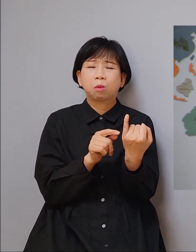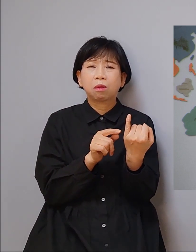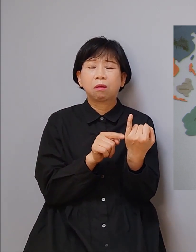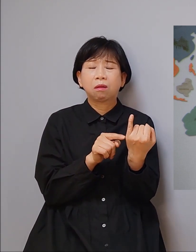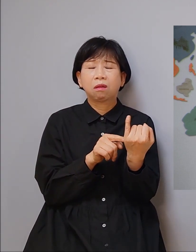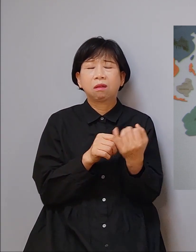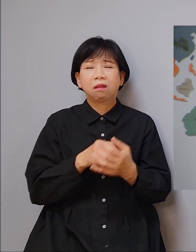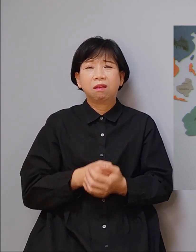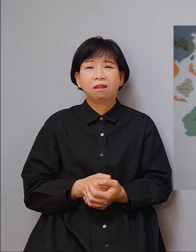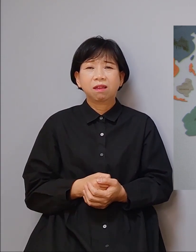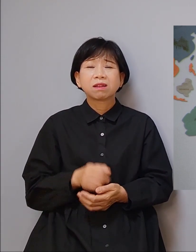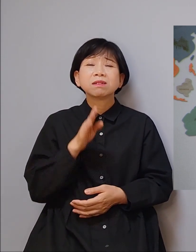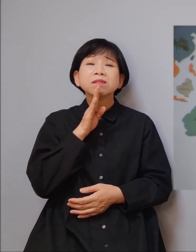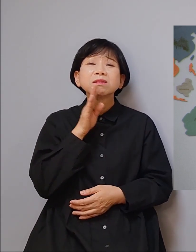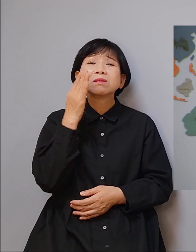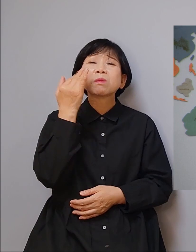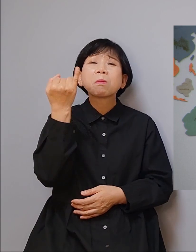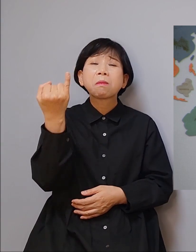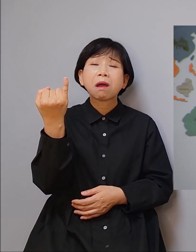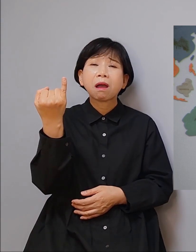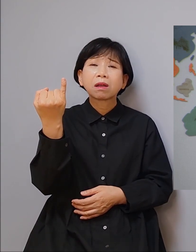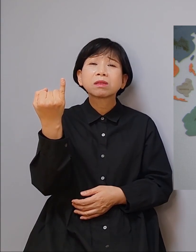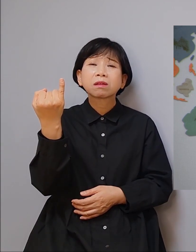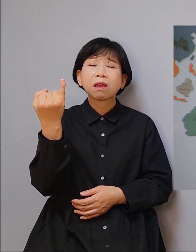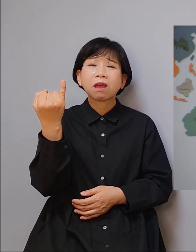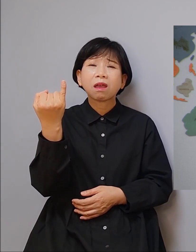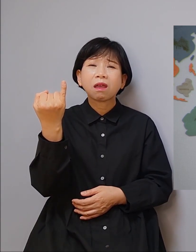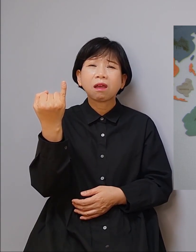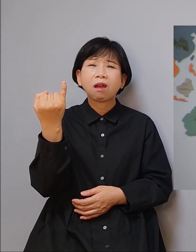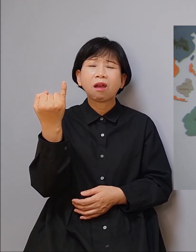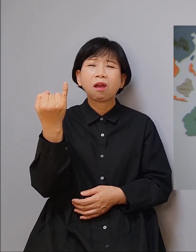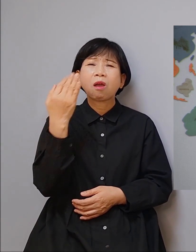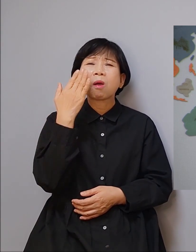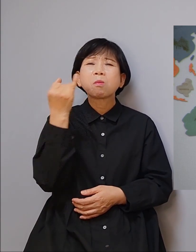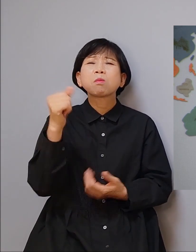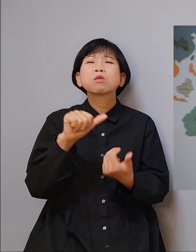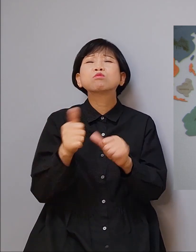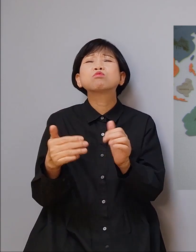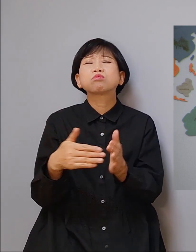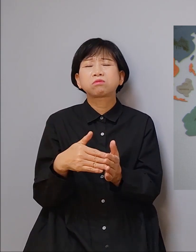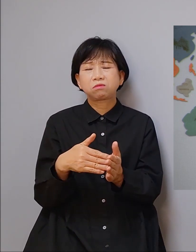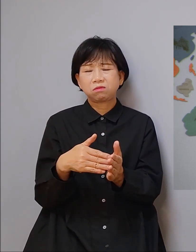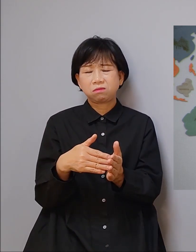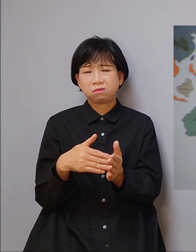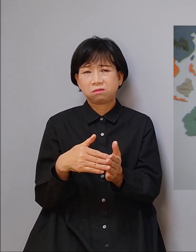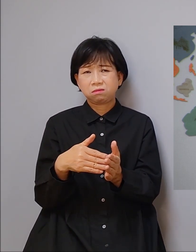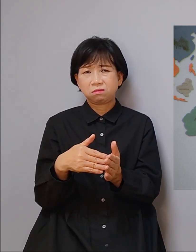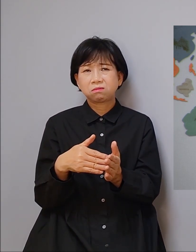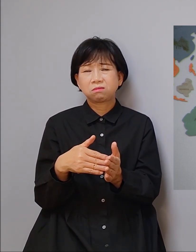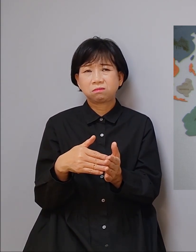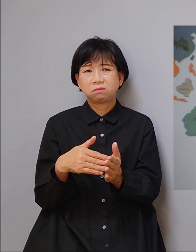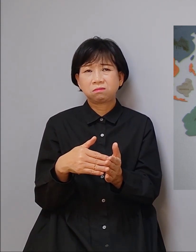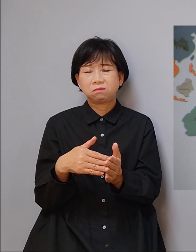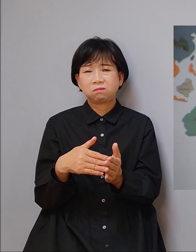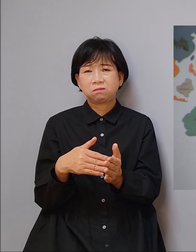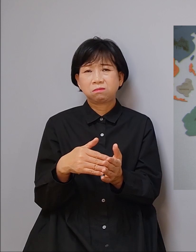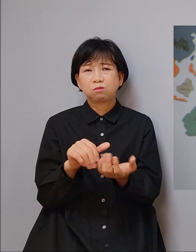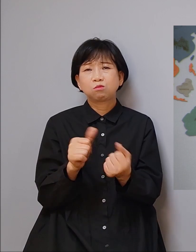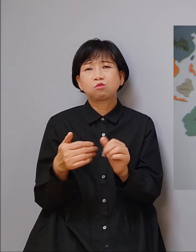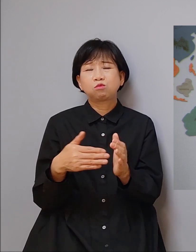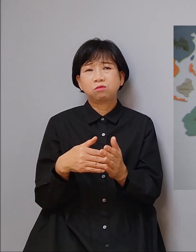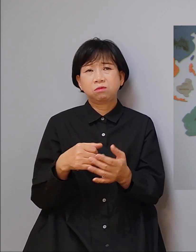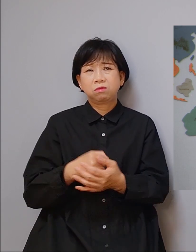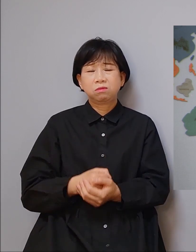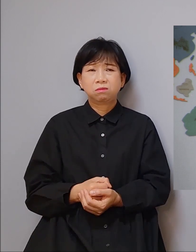죽은 거죠. 새아빠. 이 새아빠가 전처랑 살려고 하는 거예요.